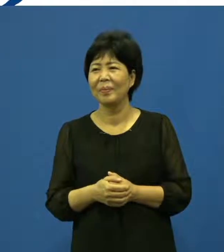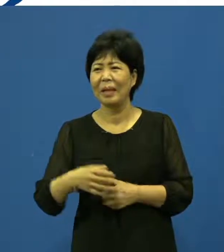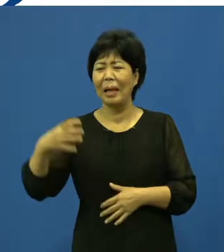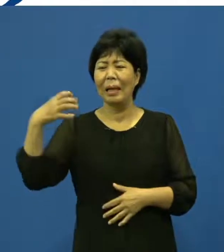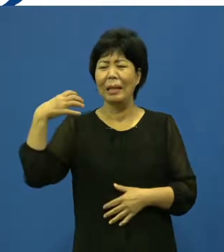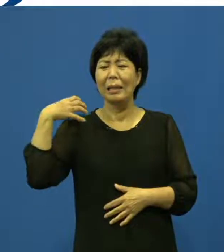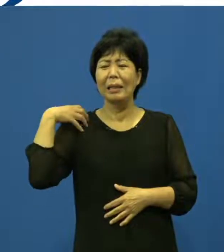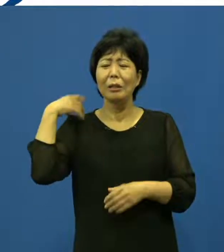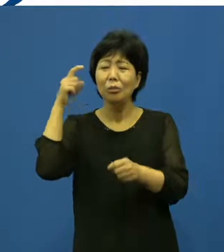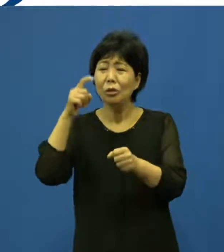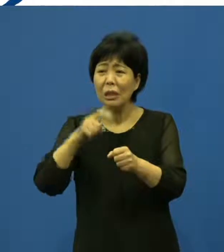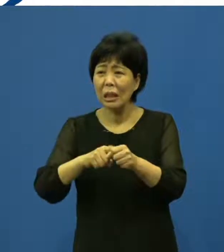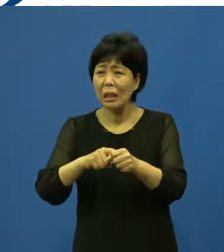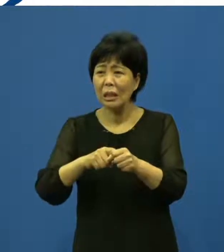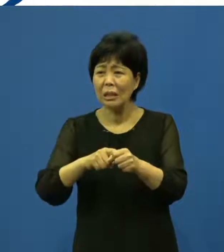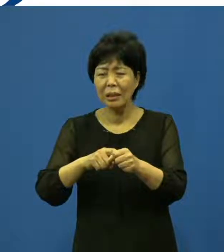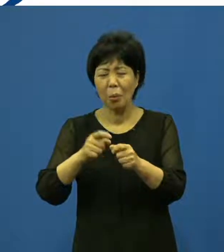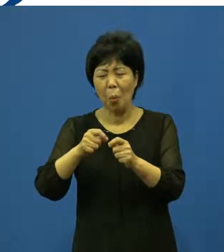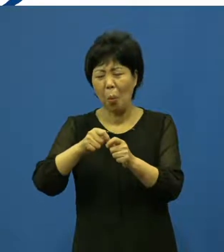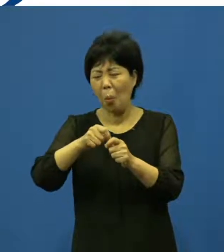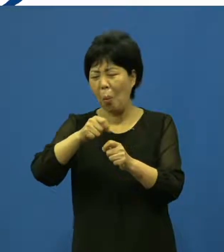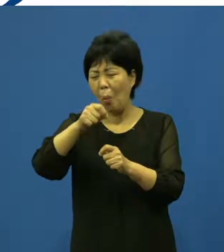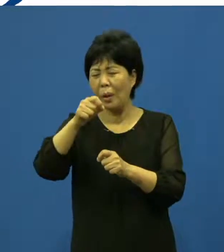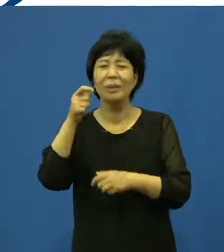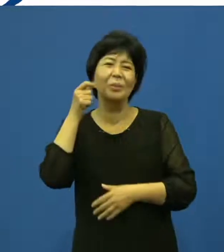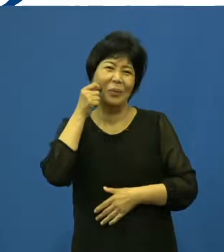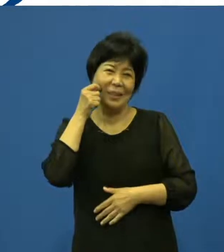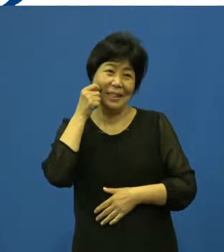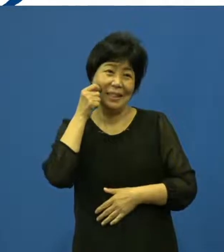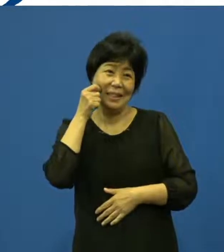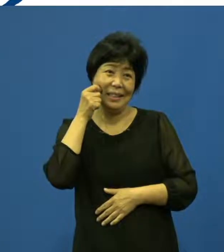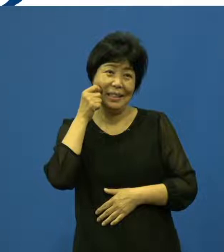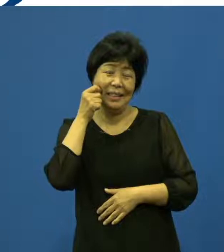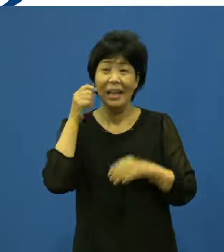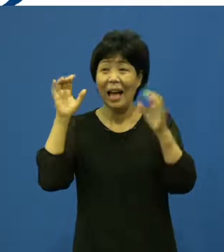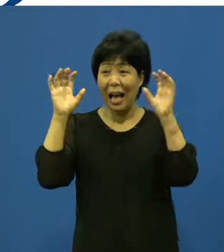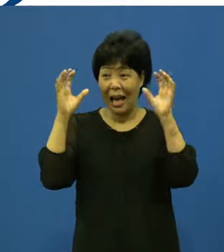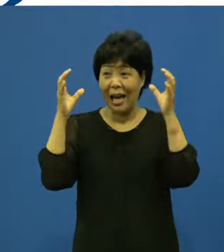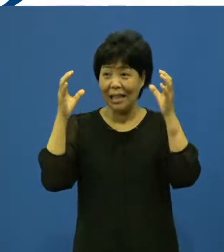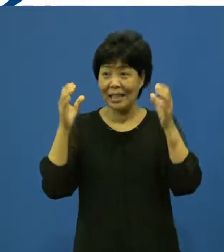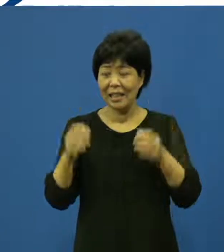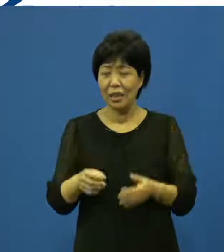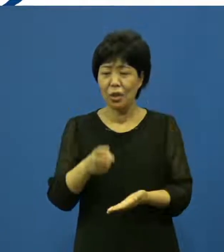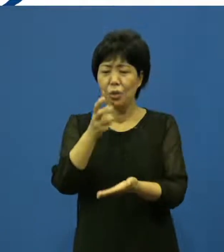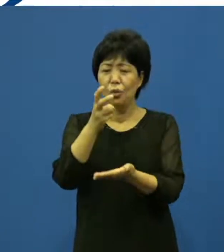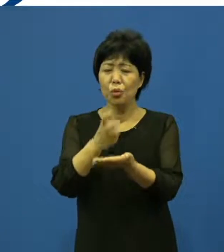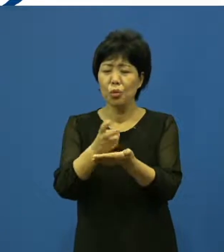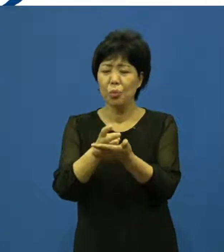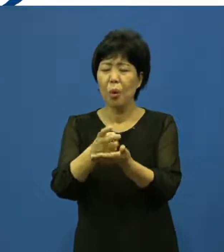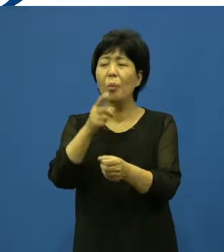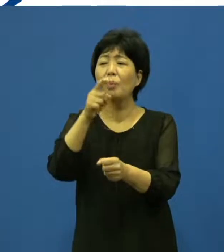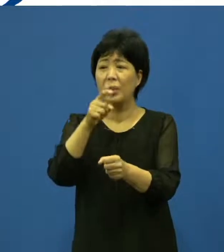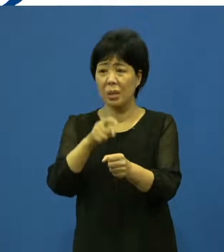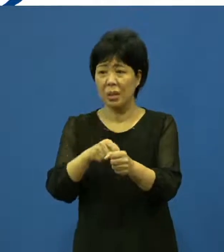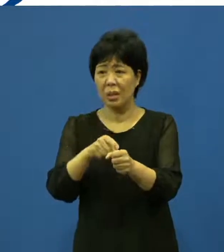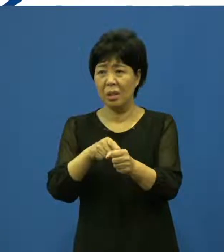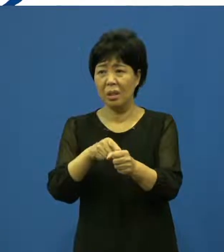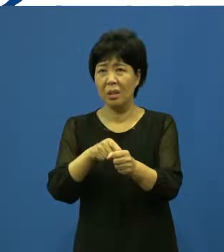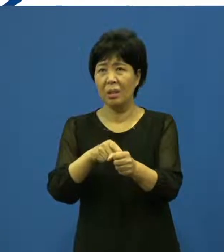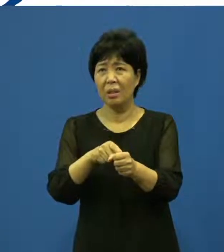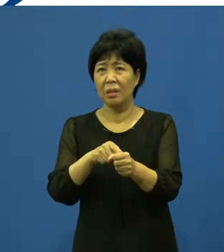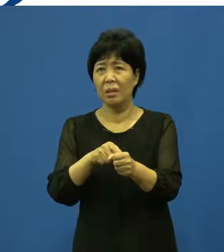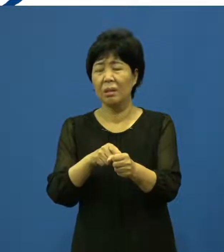의무감으로 하는 것은 오래 못 버티는 거예요. 그 아이들이 어릴 때부터 율법적으로 자꾸 접근을 하니까 하나님의 은혜를